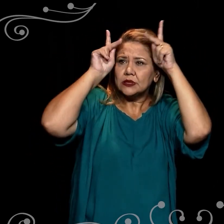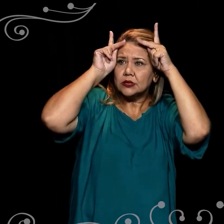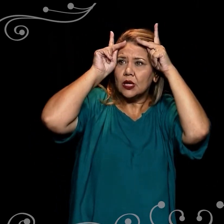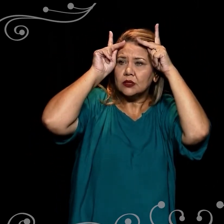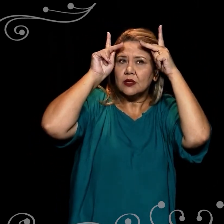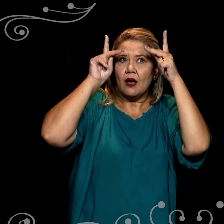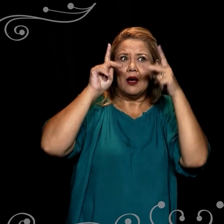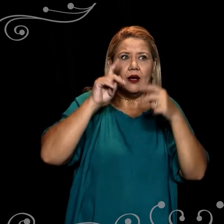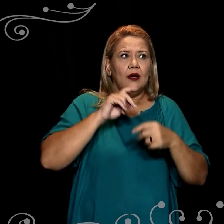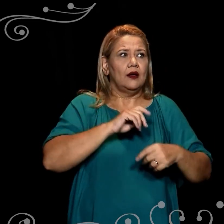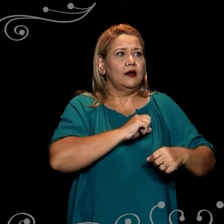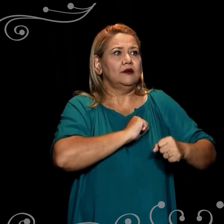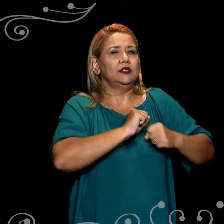que fizesse justiça.